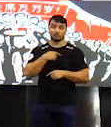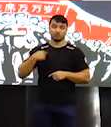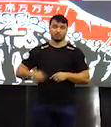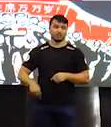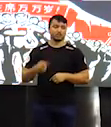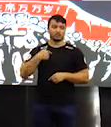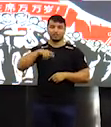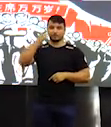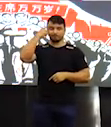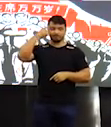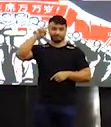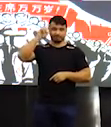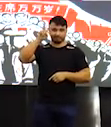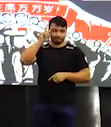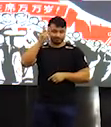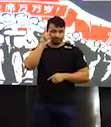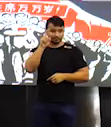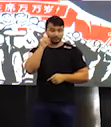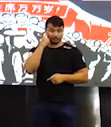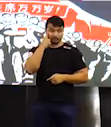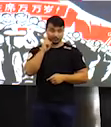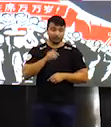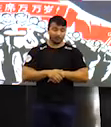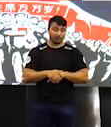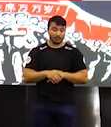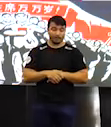muito cuidado. Sabe por quê?